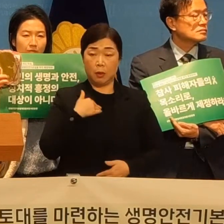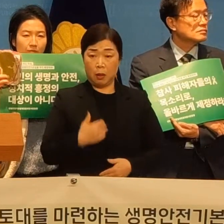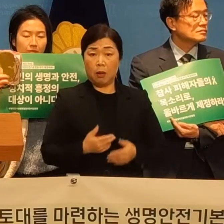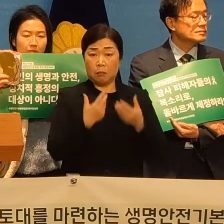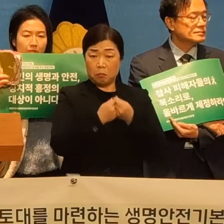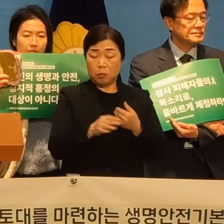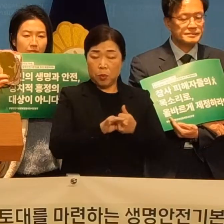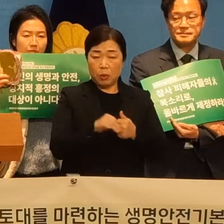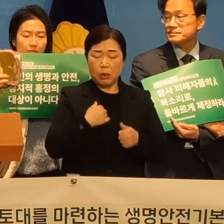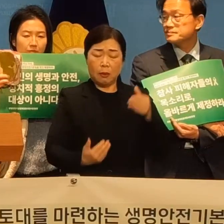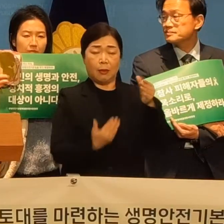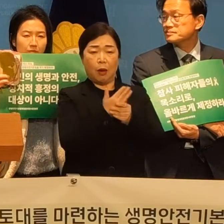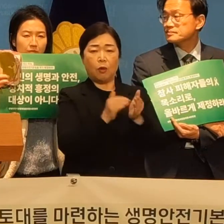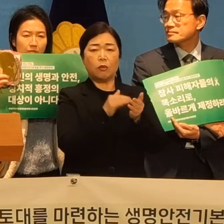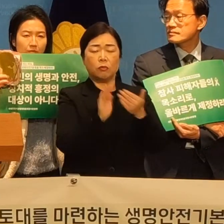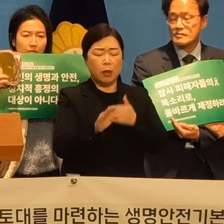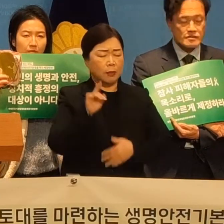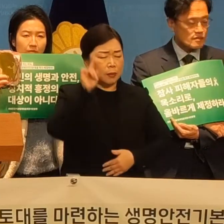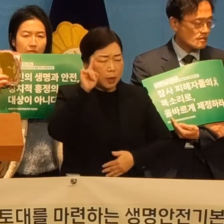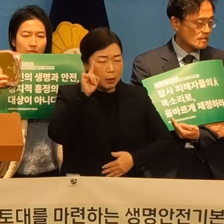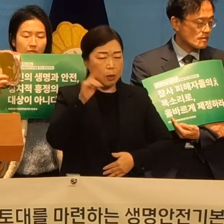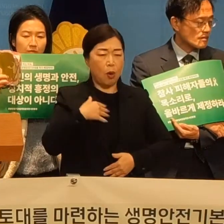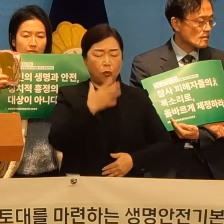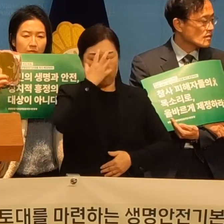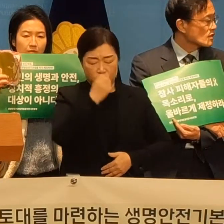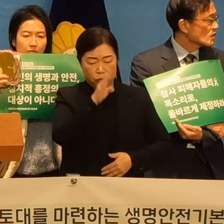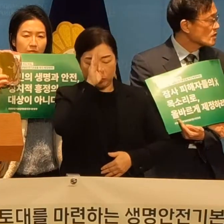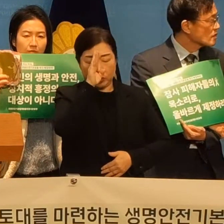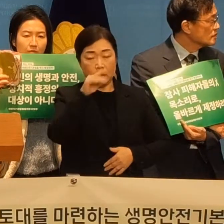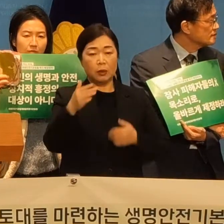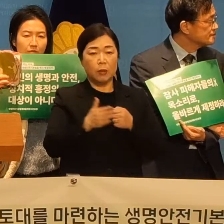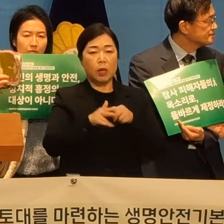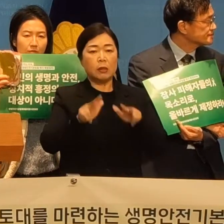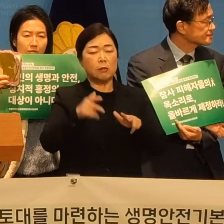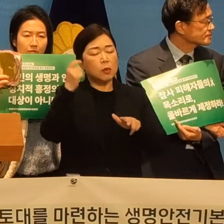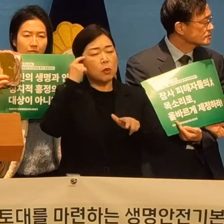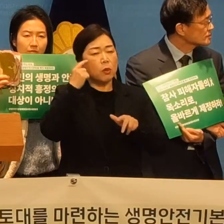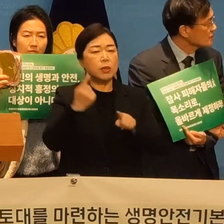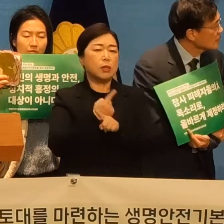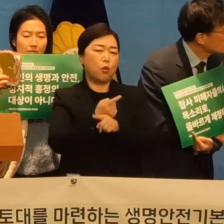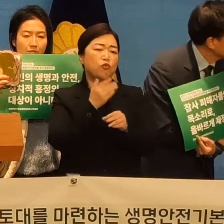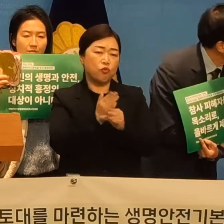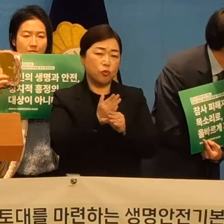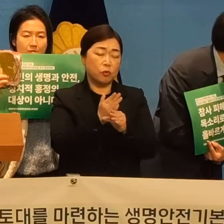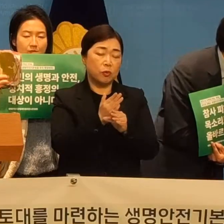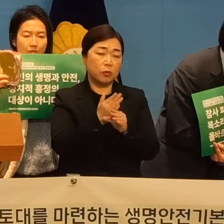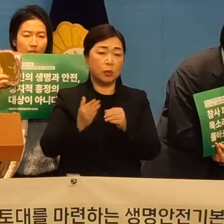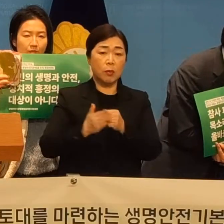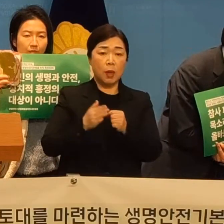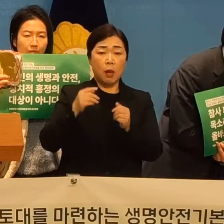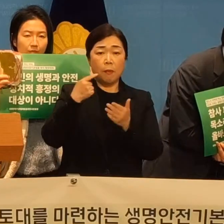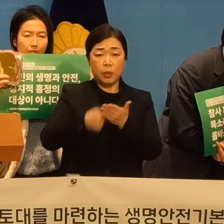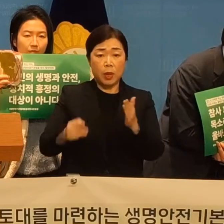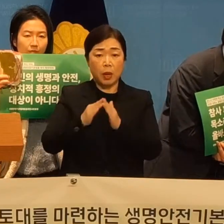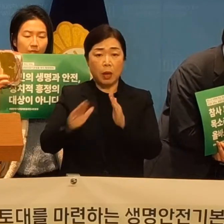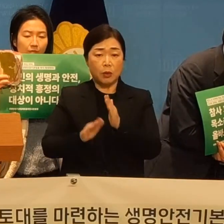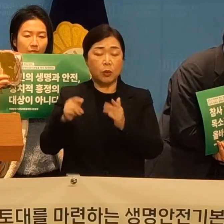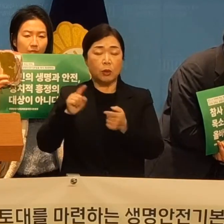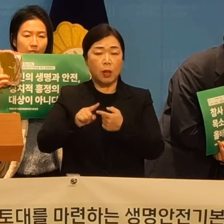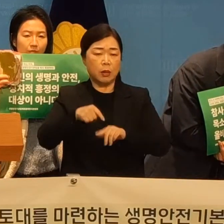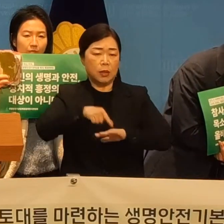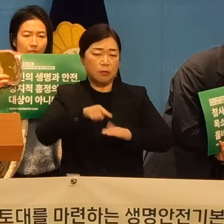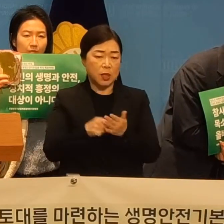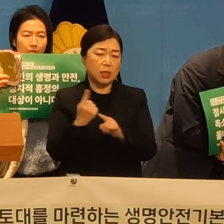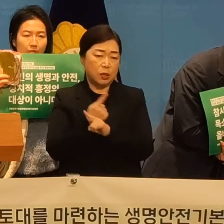외상후 스트레스 장애와 우울증으로 현재까지 정신과 치료를 받고 있는데 피해 유가족에 대한 심리 치료나 국가의